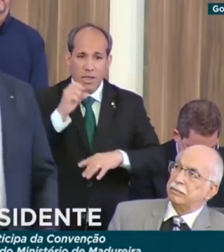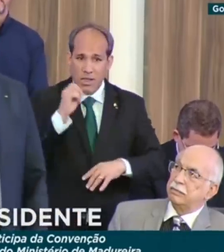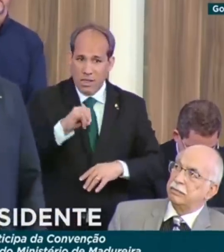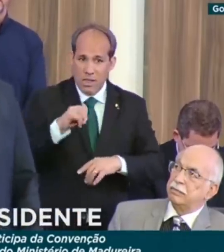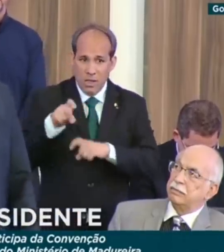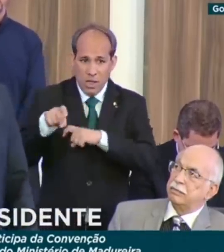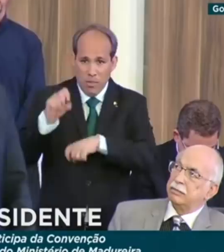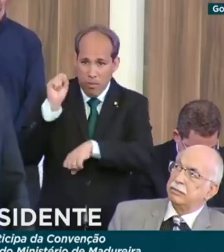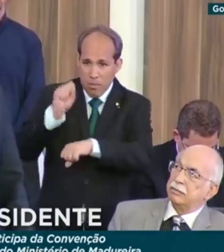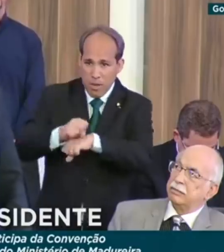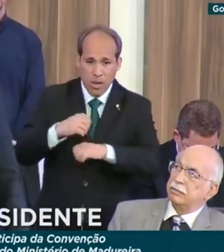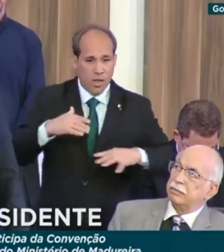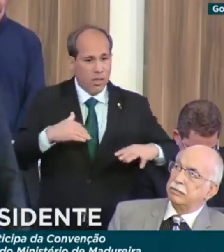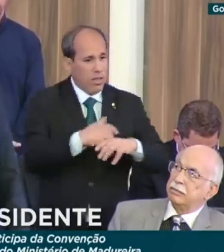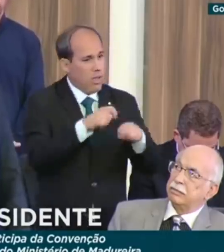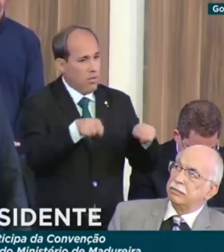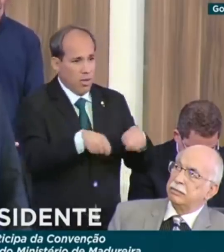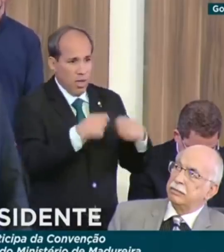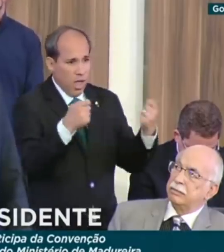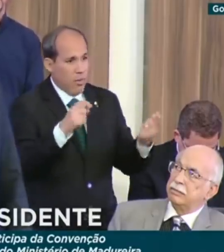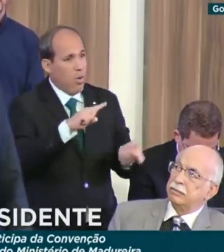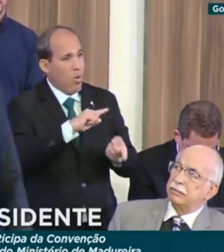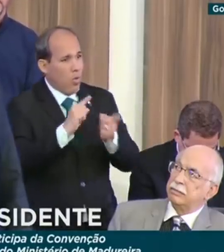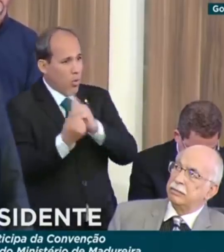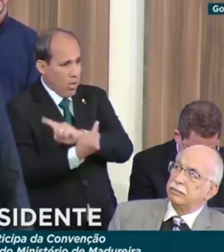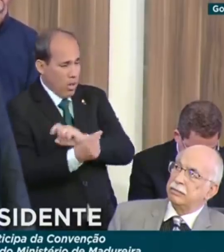o campo. O contrário